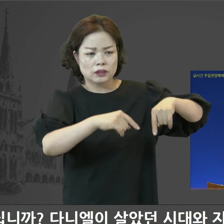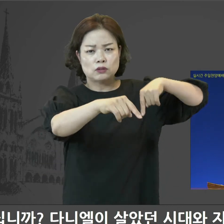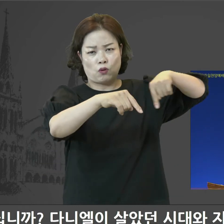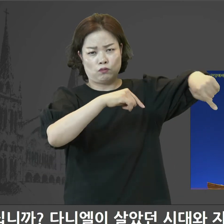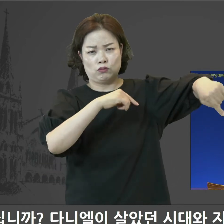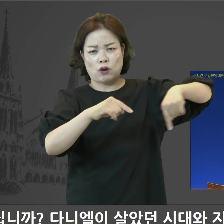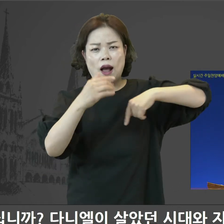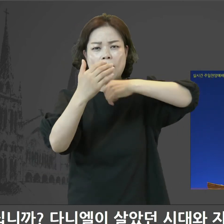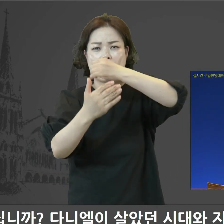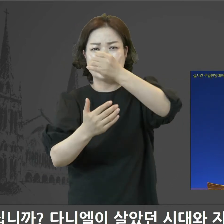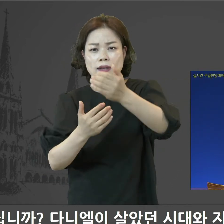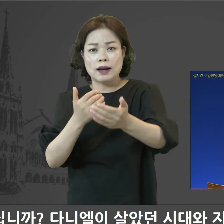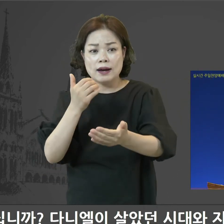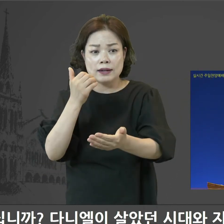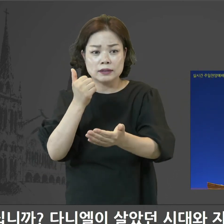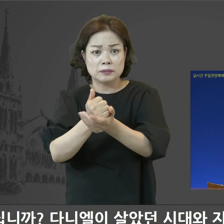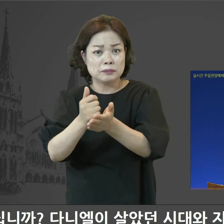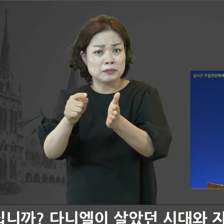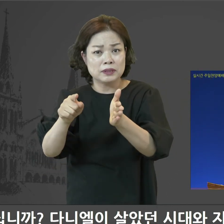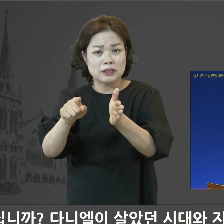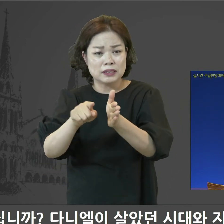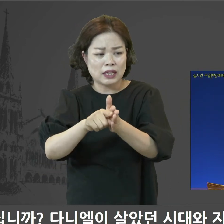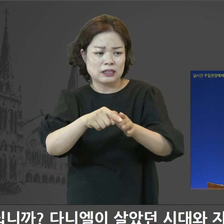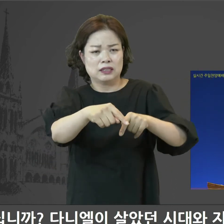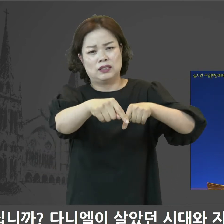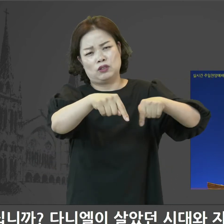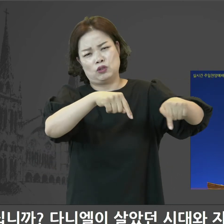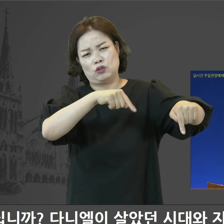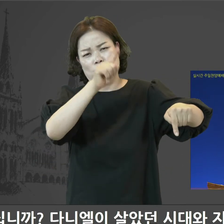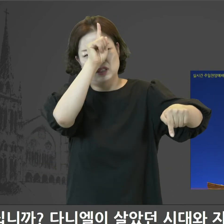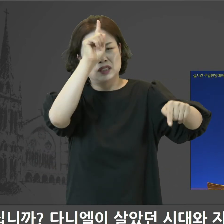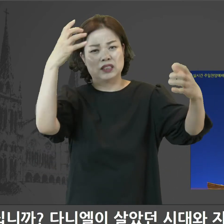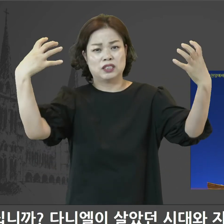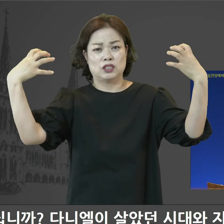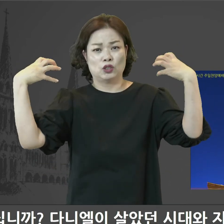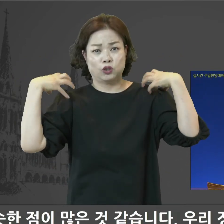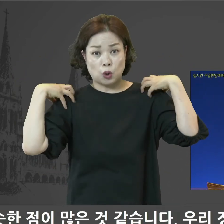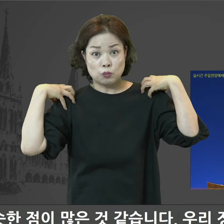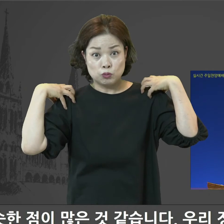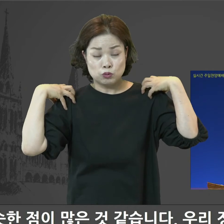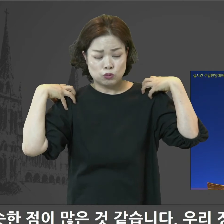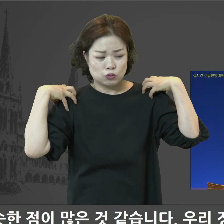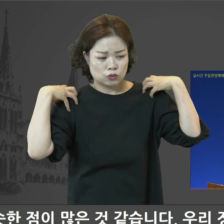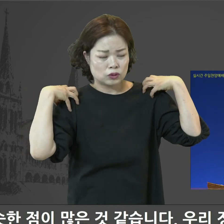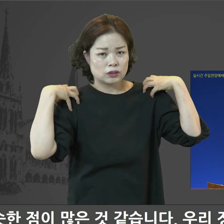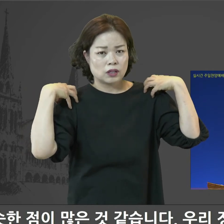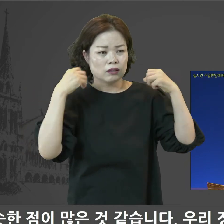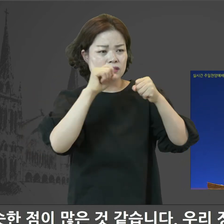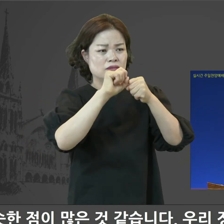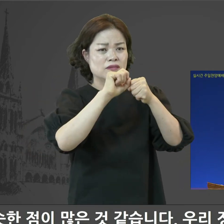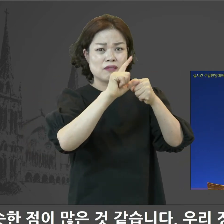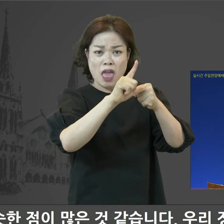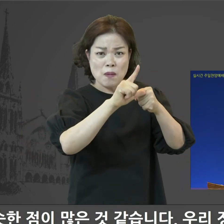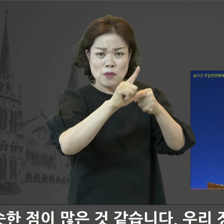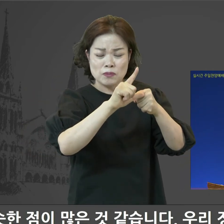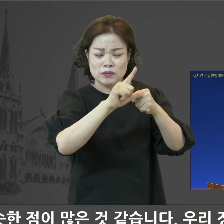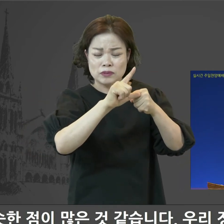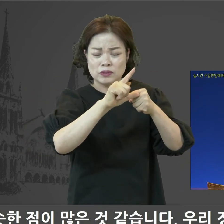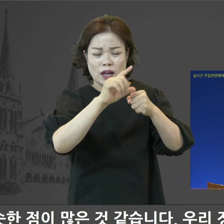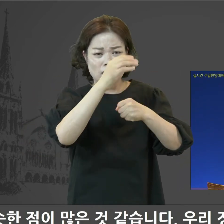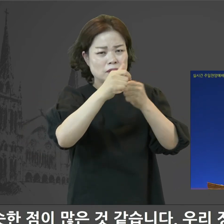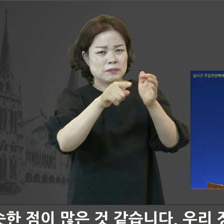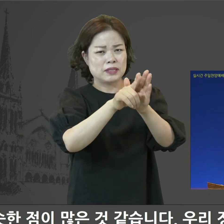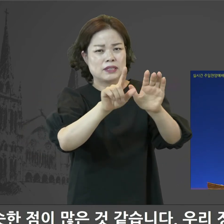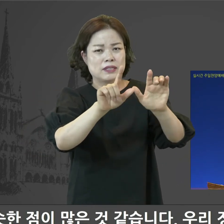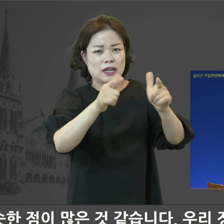역시 하나님을 믿지 않는 정부입니다. 다수의 사람이 하나님을 믿지 않는 사회입니다. 그